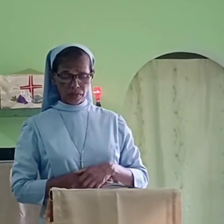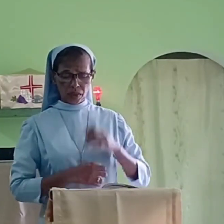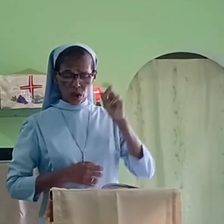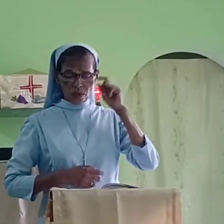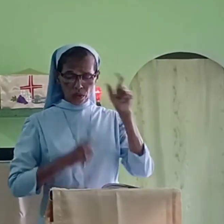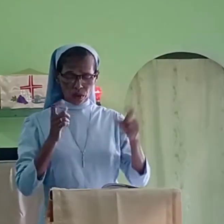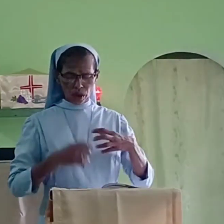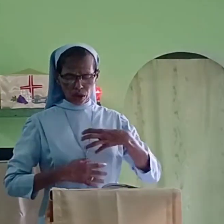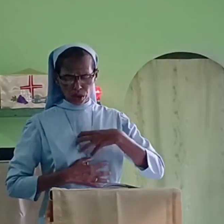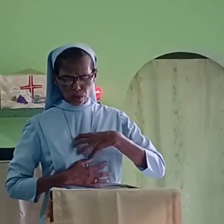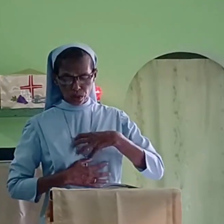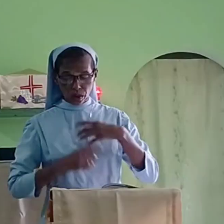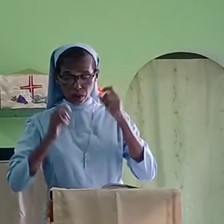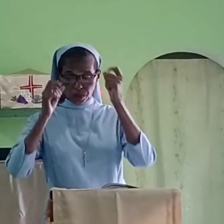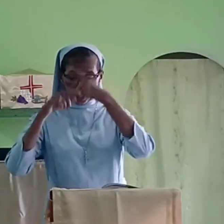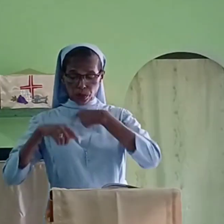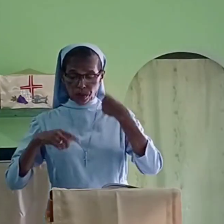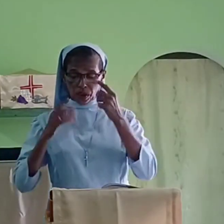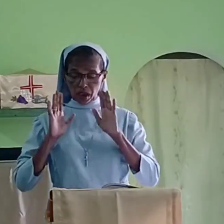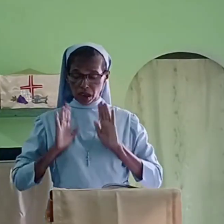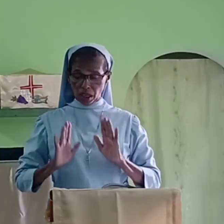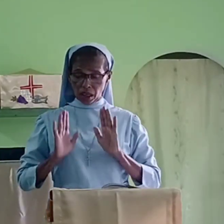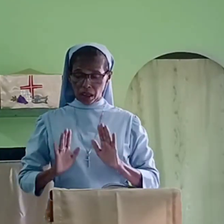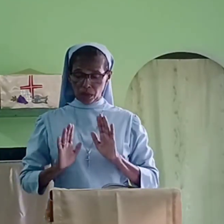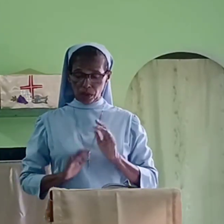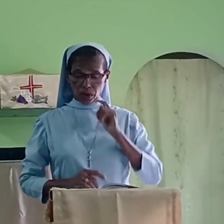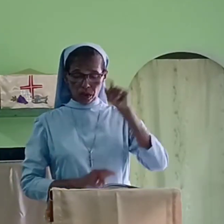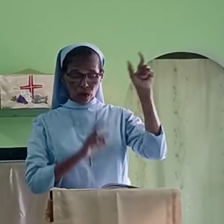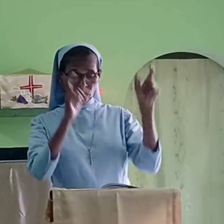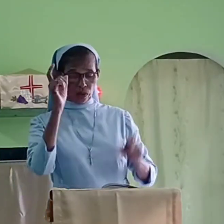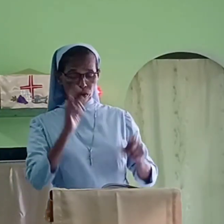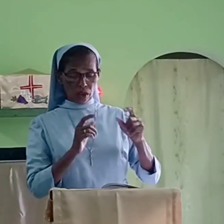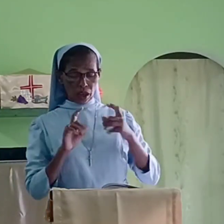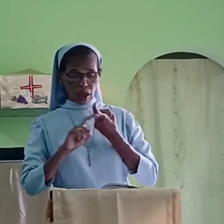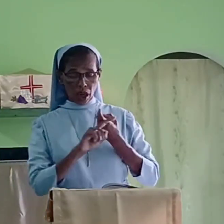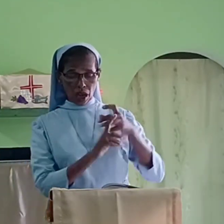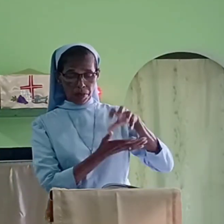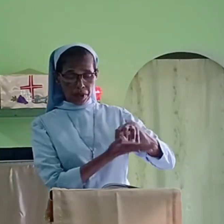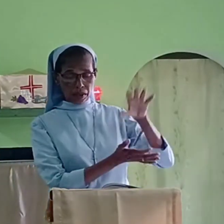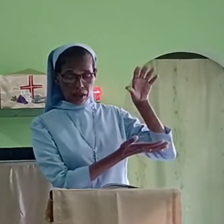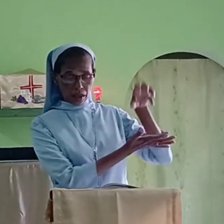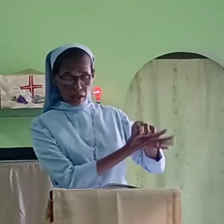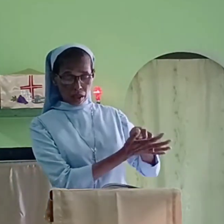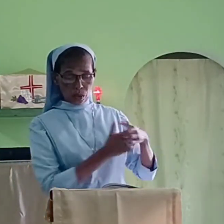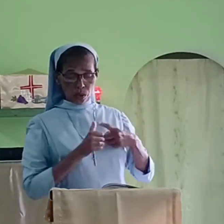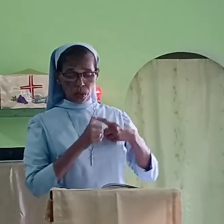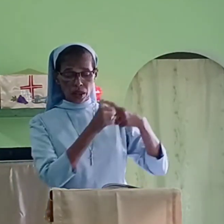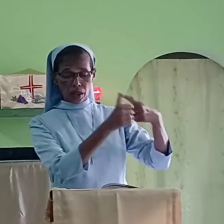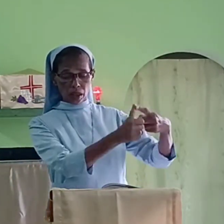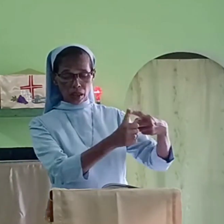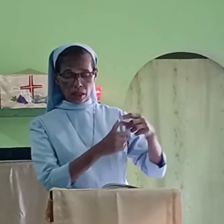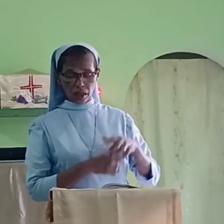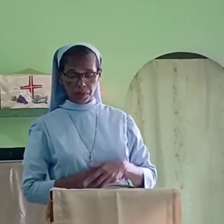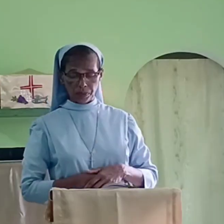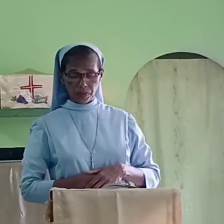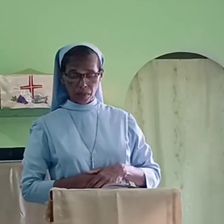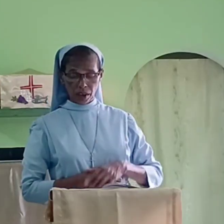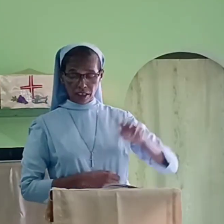ඇසූසේක. ඔවුහු දුක් මුසු මුහුණින් යුක්තව නතර වූහ. ඔවුන්ගෙන් ක්ලෙෝපස් උත්තර දෙමින් මේ